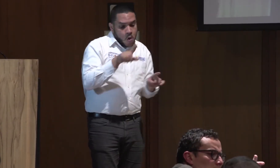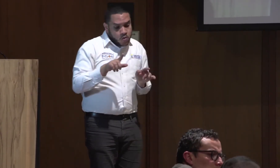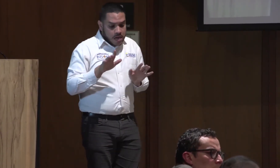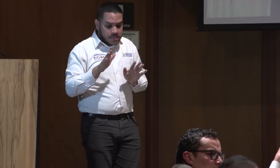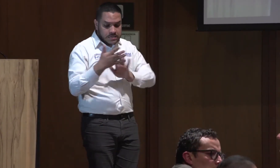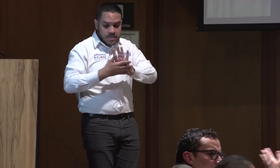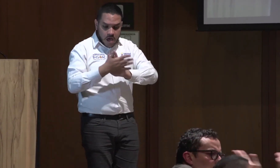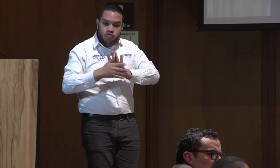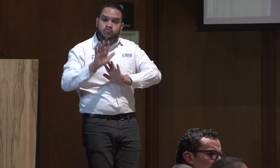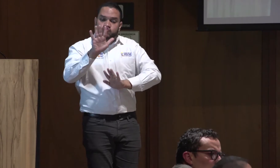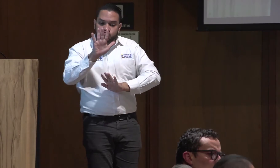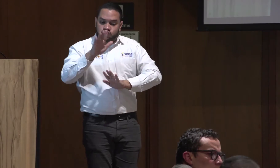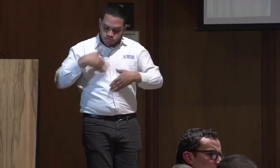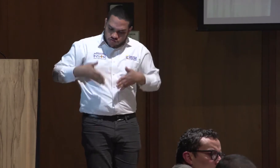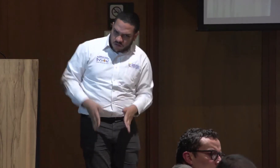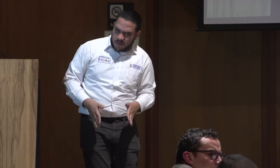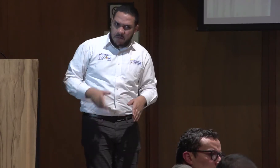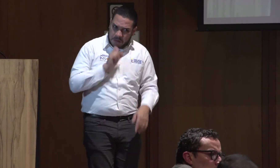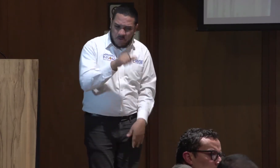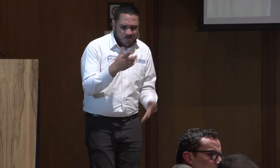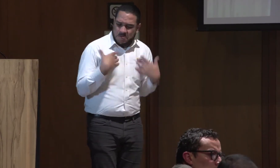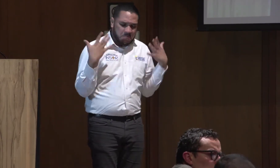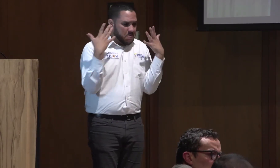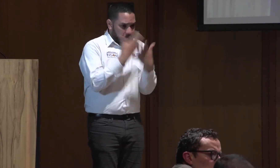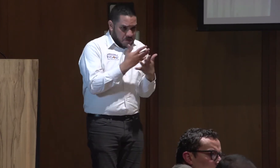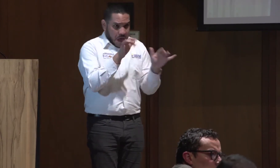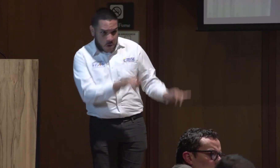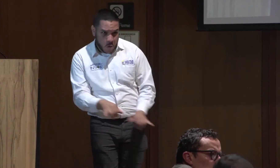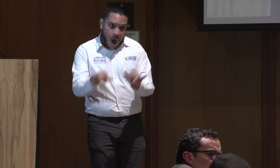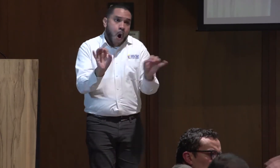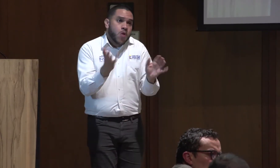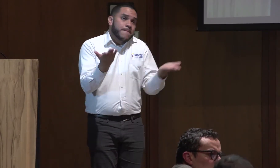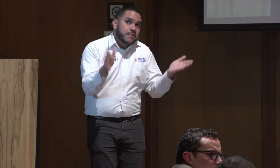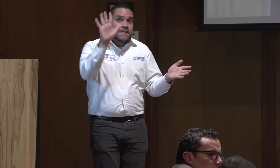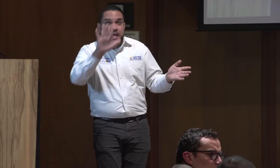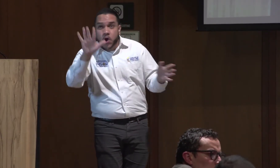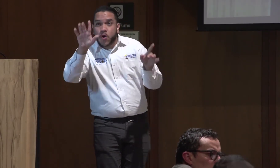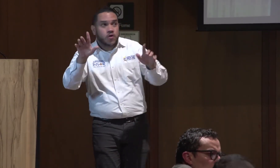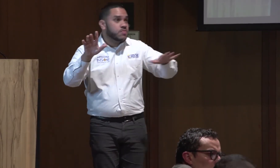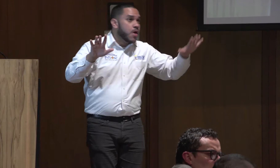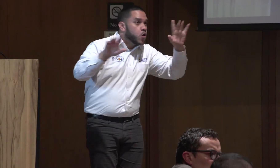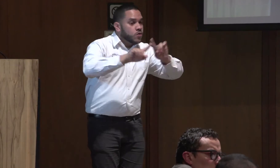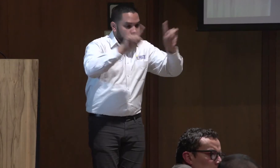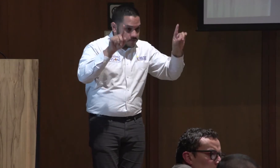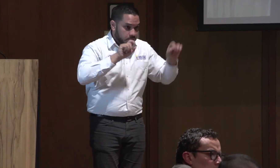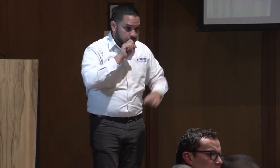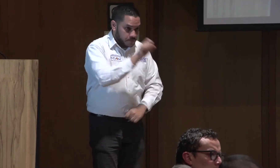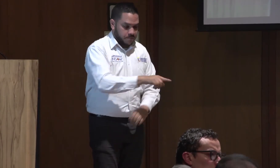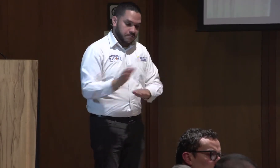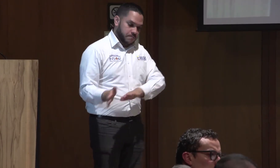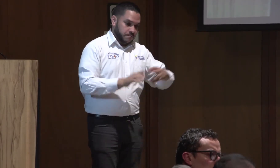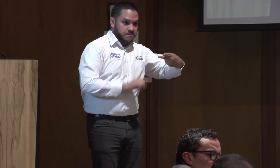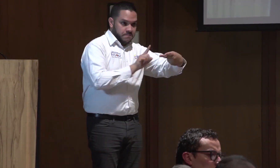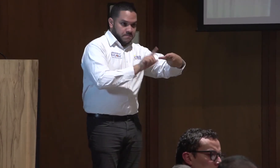regional, esa parte no la tengo yo clara. La segunda, gracias. La segunda